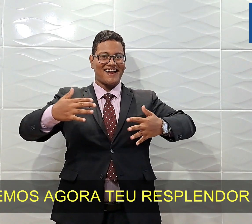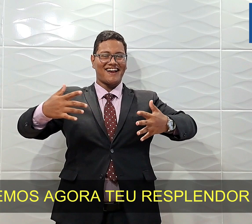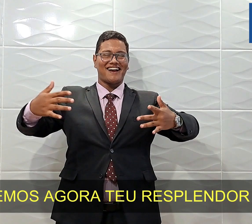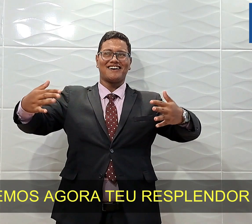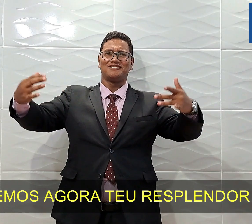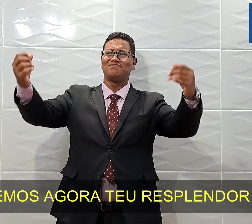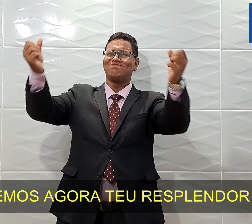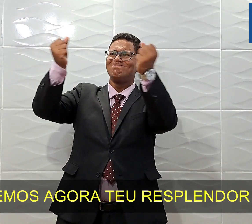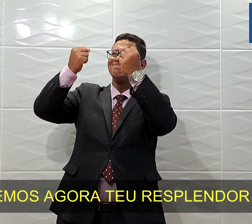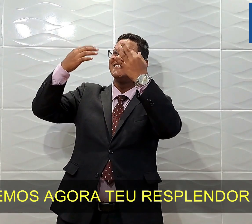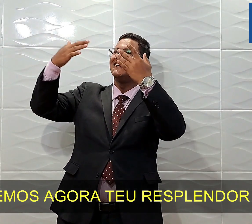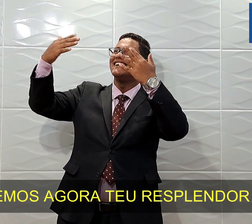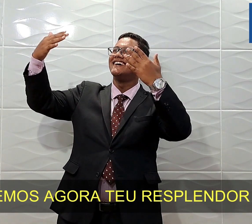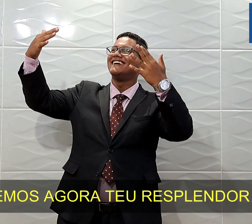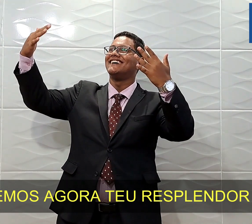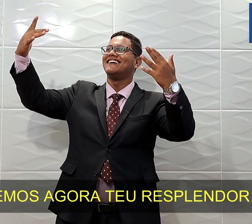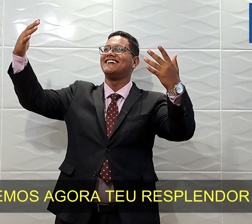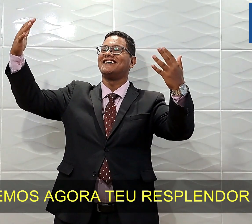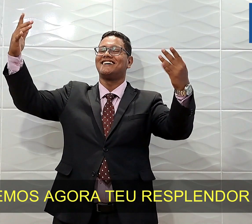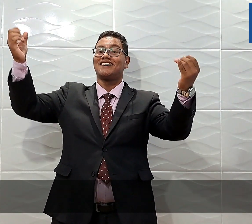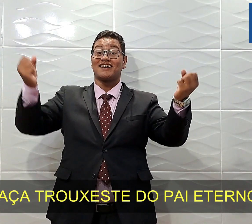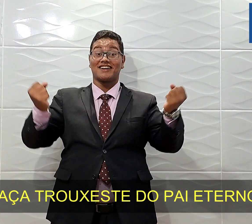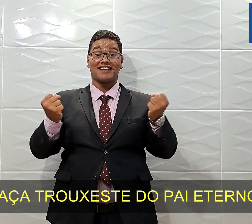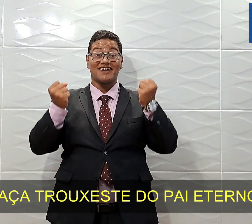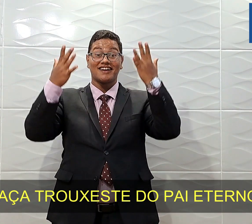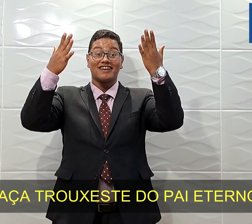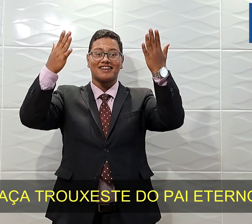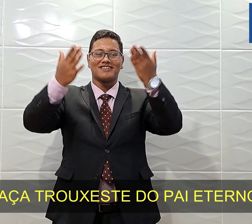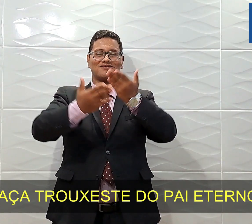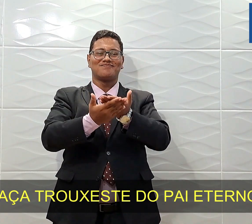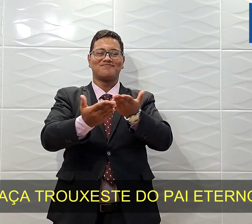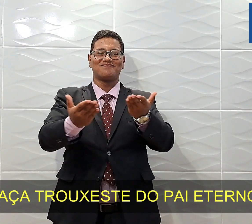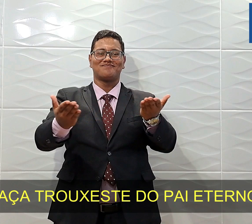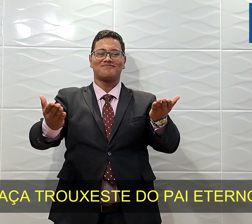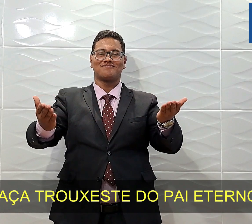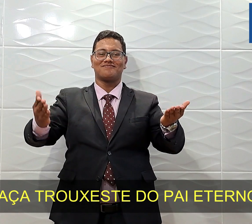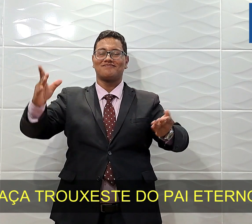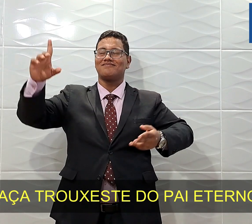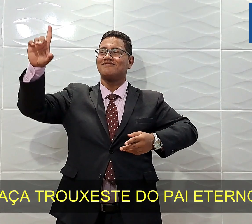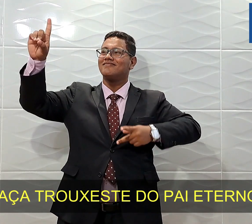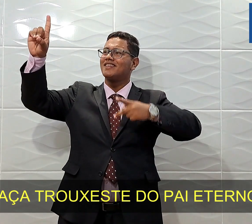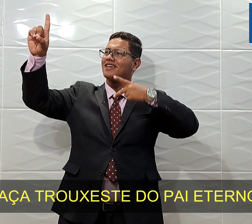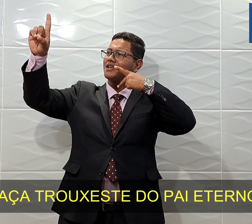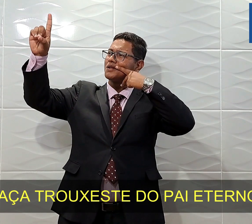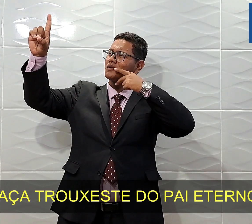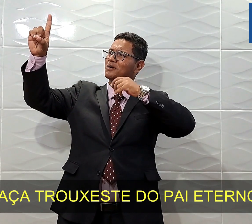resplendor Graça trouxeste, do